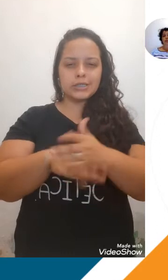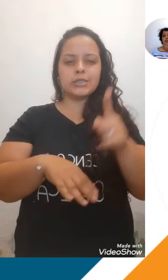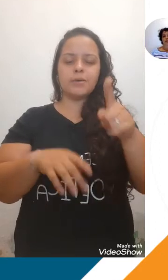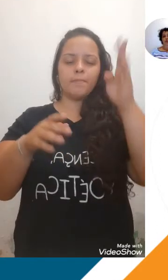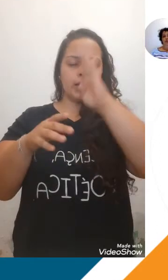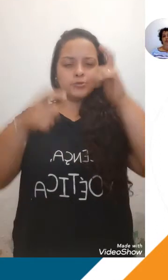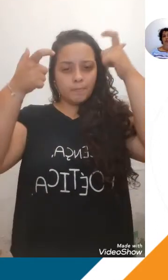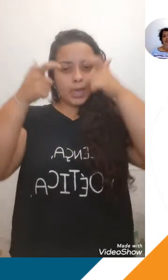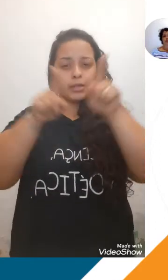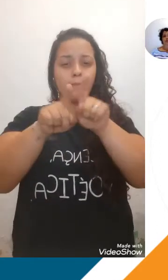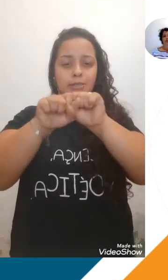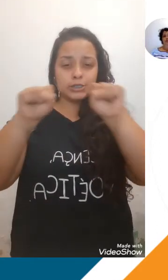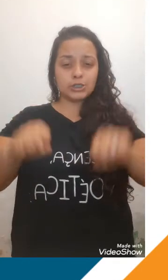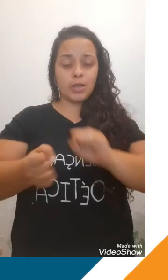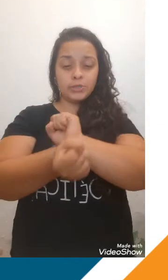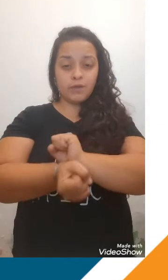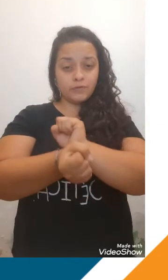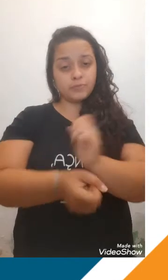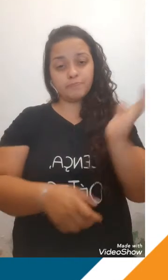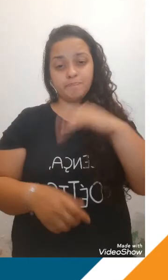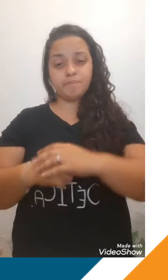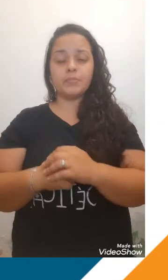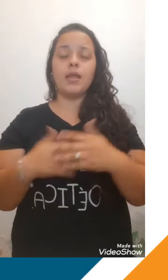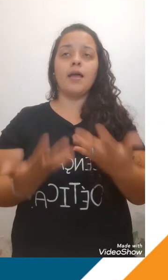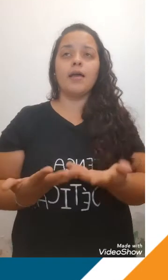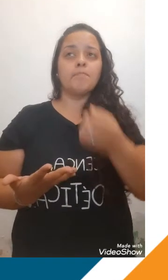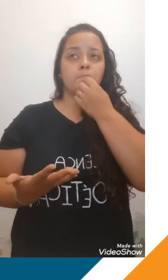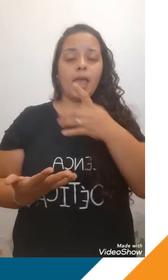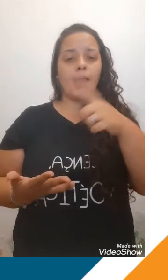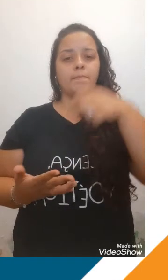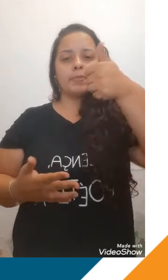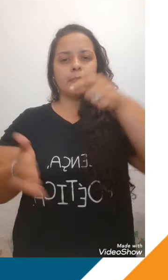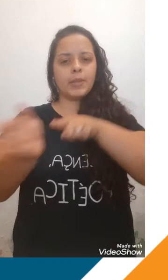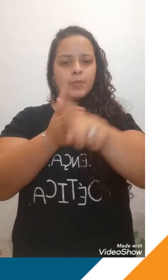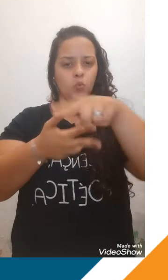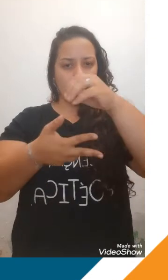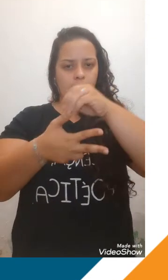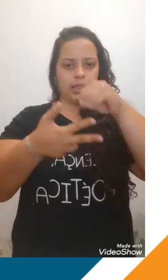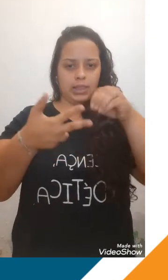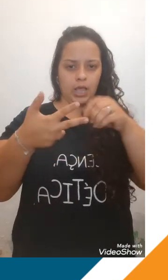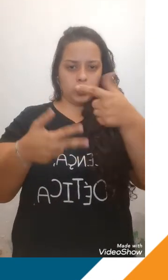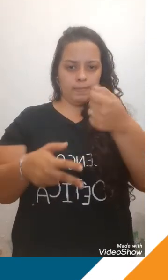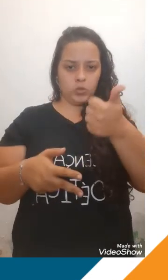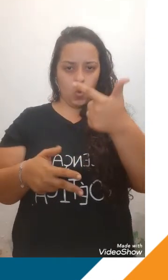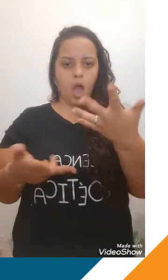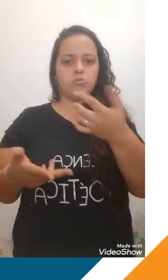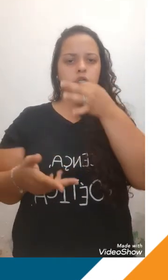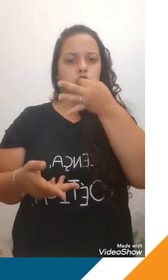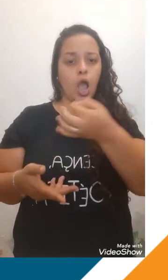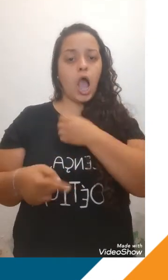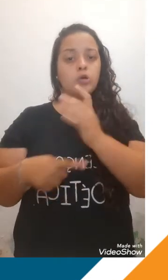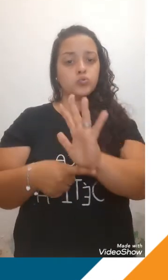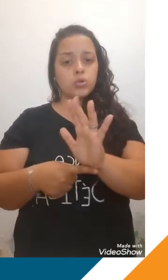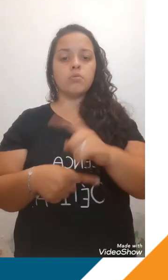sistema escravista. Vamos comigo? Bem, pessoal, essa é a primeira questão, uma questão do Enem, e eu queria dar algumas